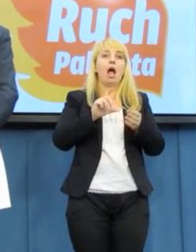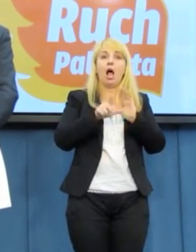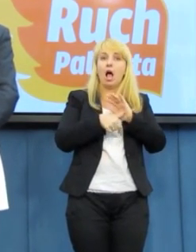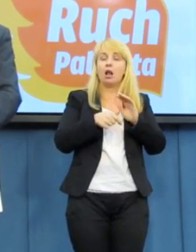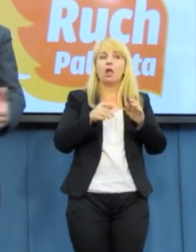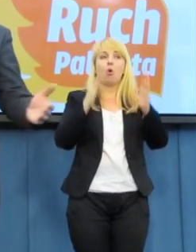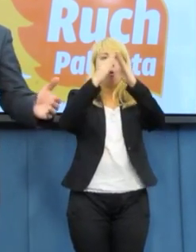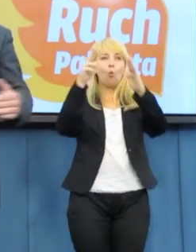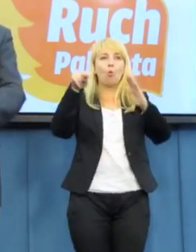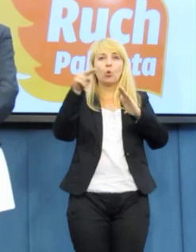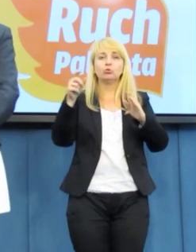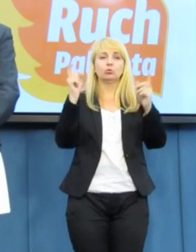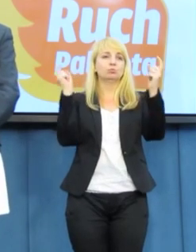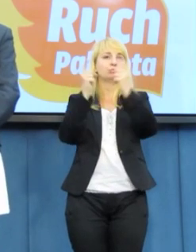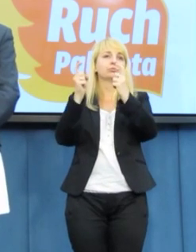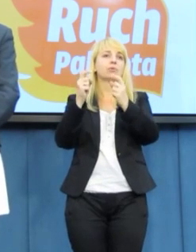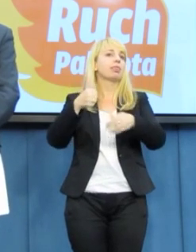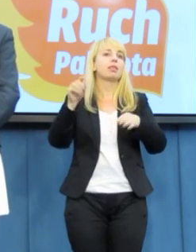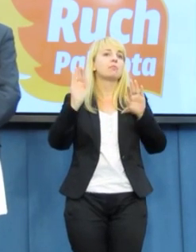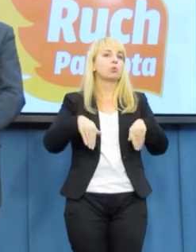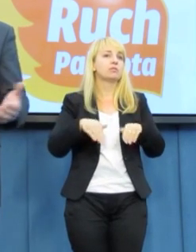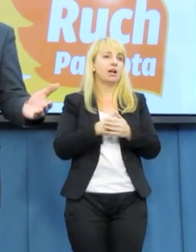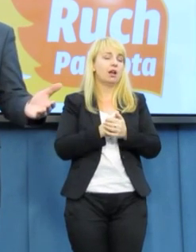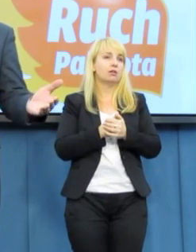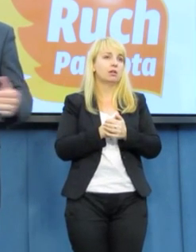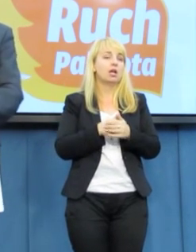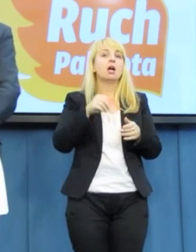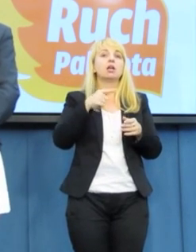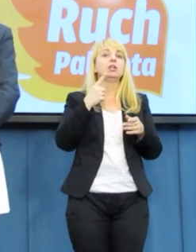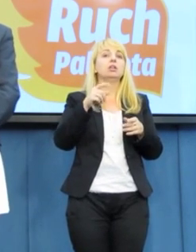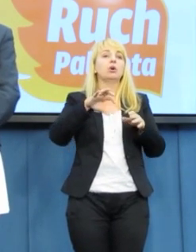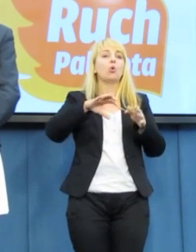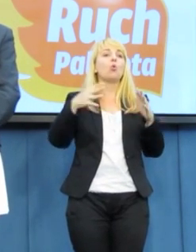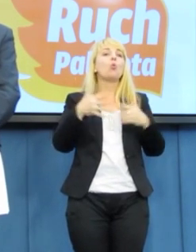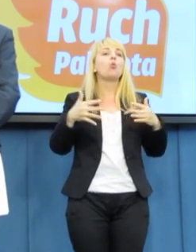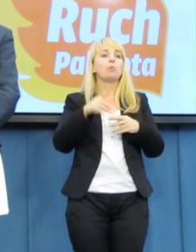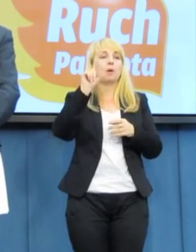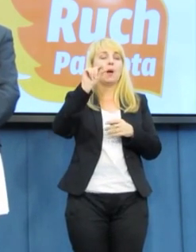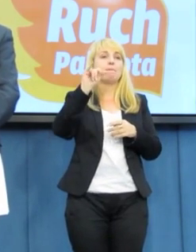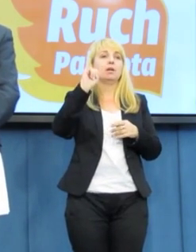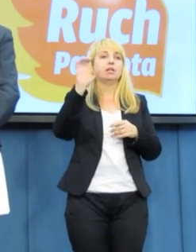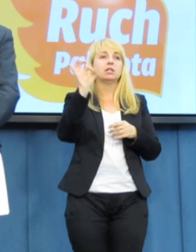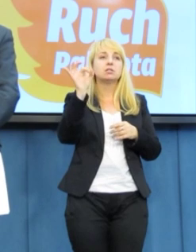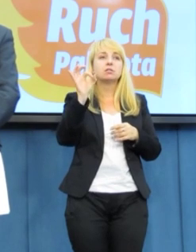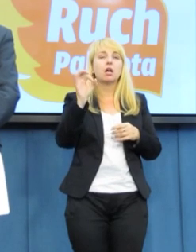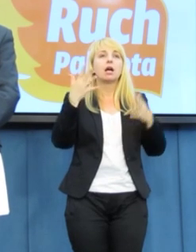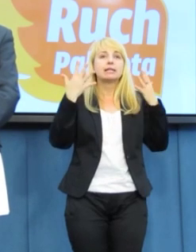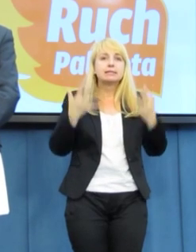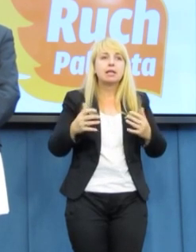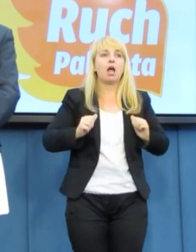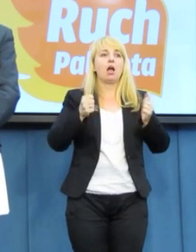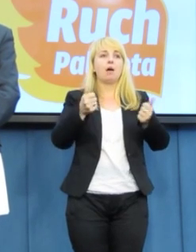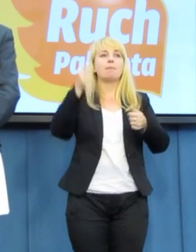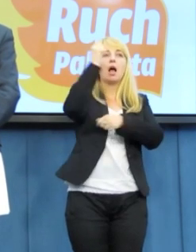chłopcy na posyłki w postaci posłów z PiS-u składają wniosek, żeby karać za to, że ktoś chce mieć